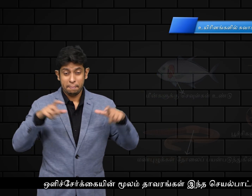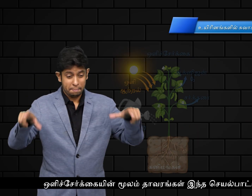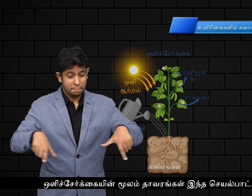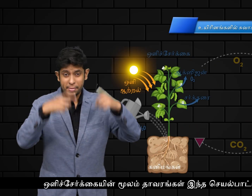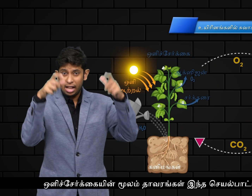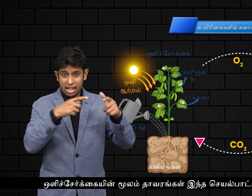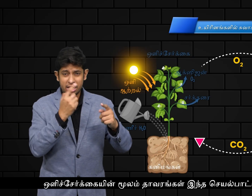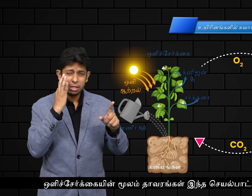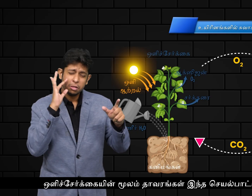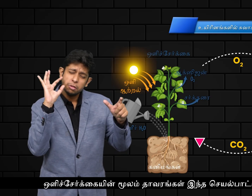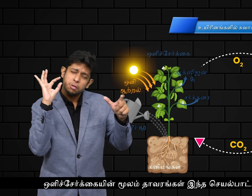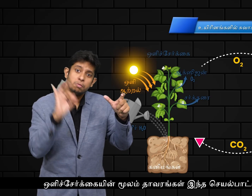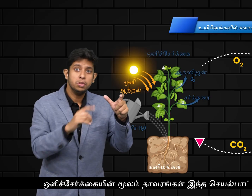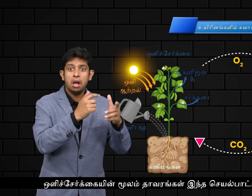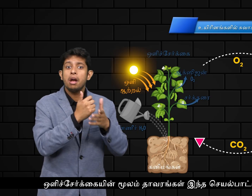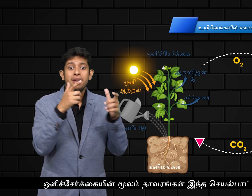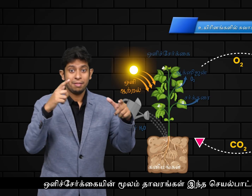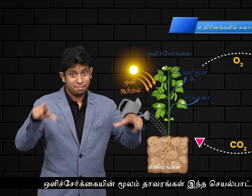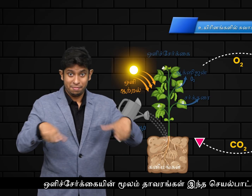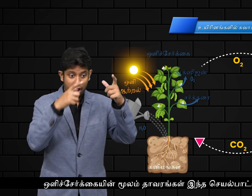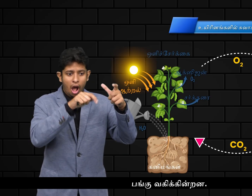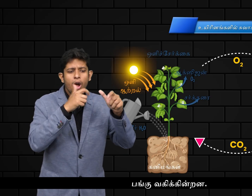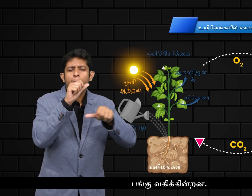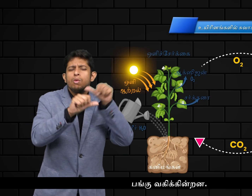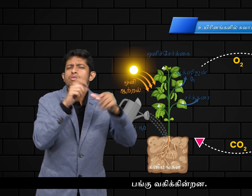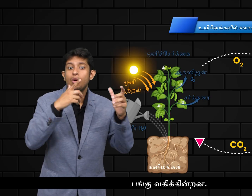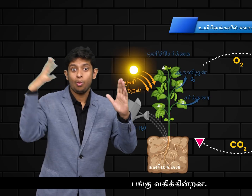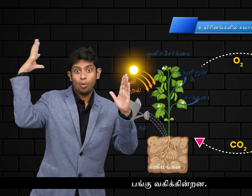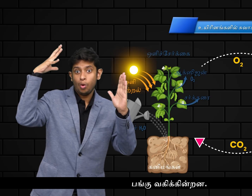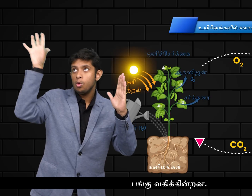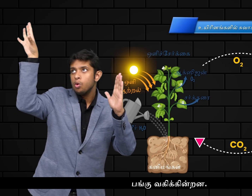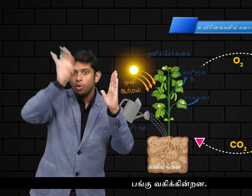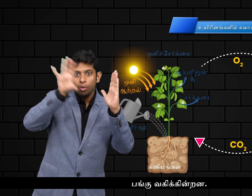ஒளிச்சேர்க்கையின் மூலம் தாவரங்கள் இந்த செயல்பாட்டில் முக்கிய பங்கு வகிக்கின்றன.